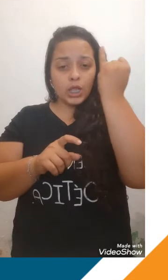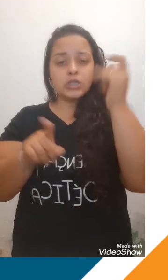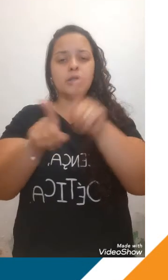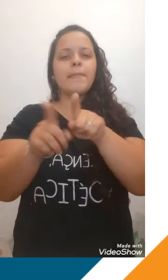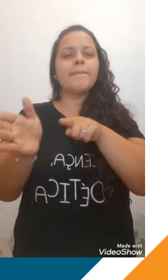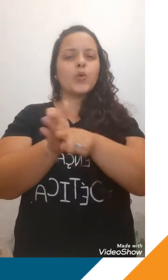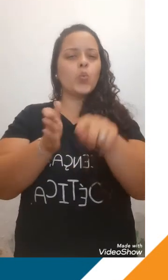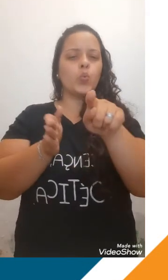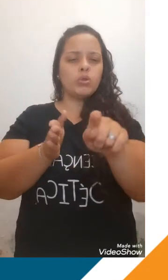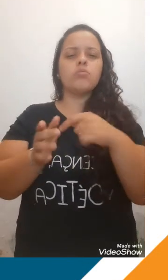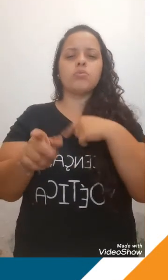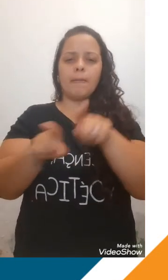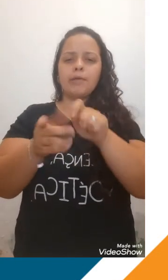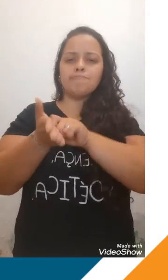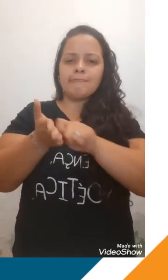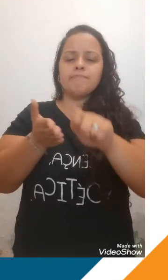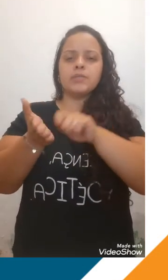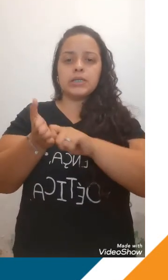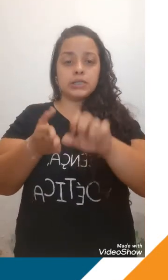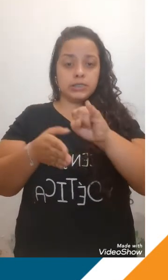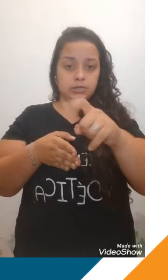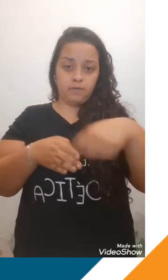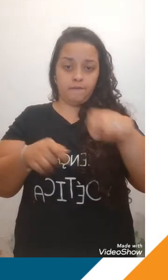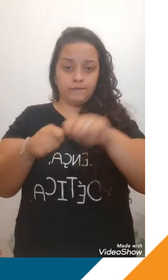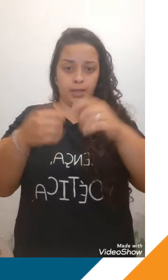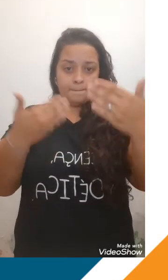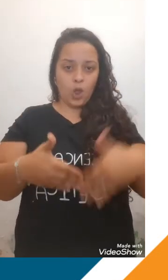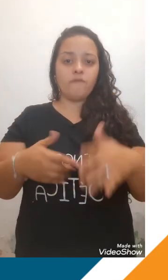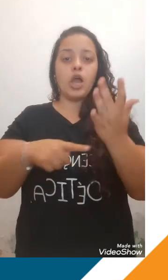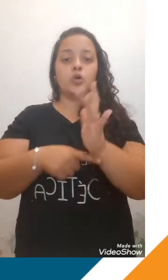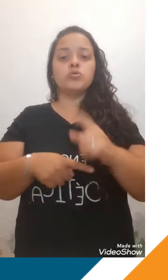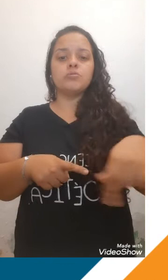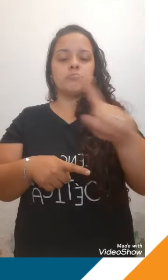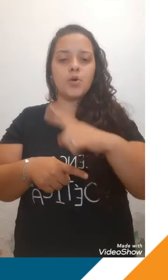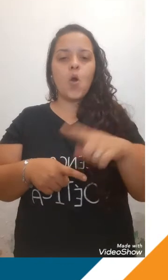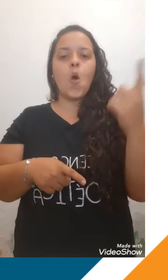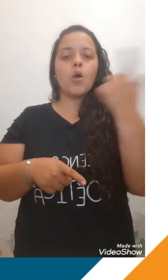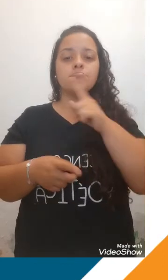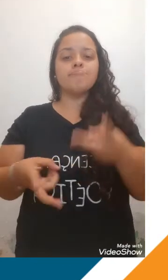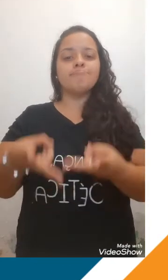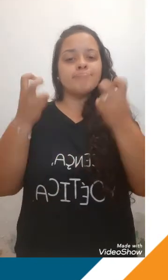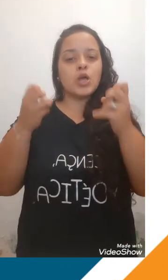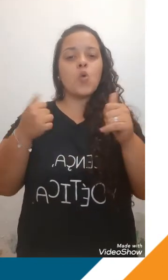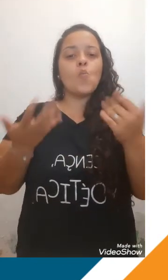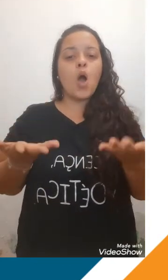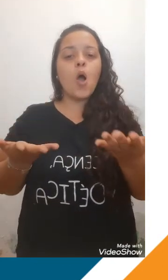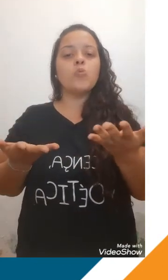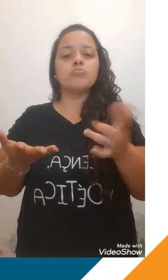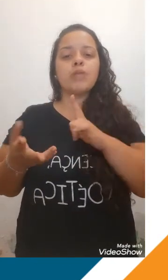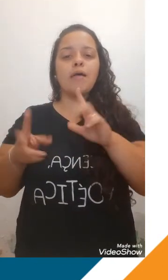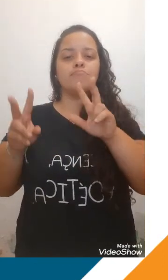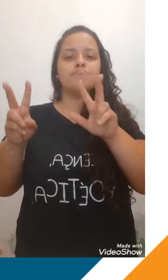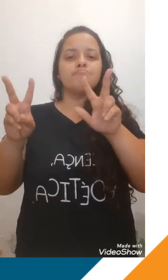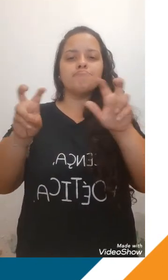como no enunciado, naquilo que está sendo pedido. Ao fazer isso na sua prova, você terá condições de poder identificar qual é